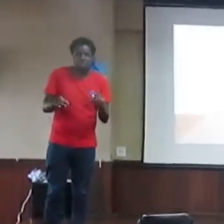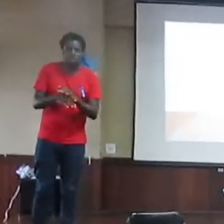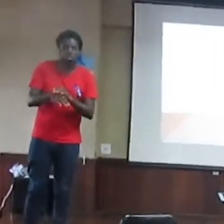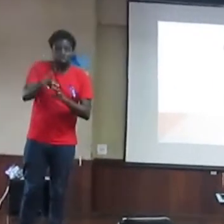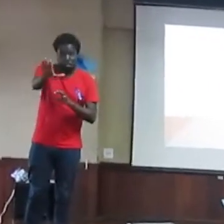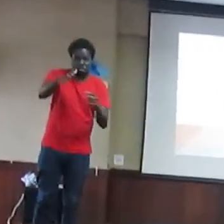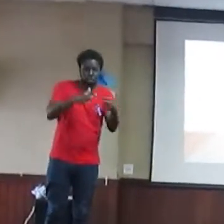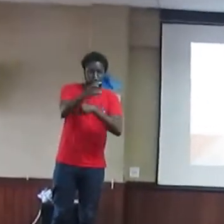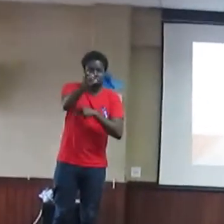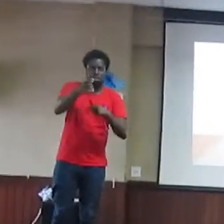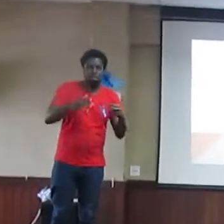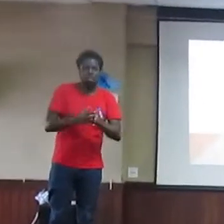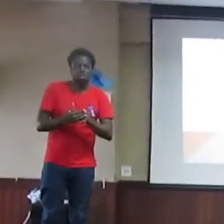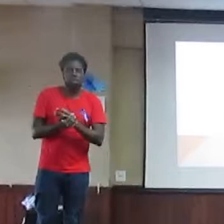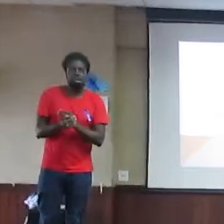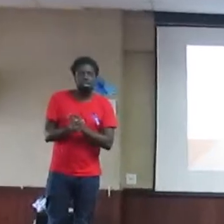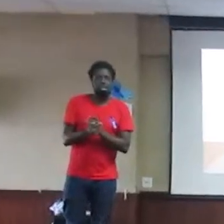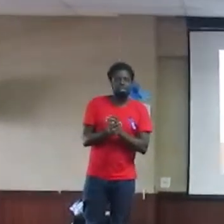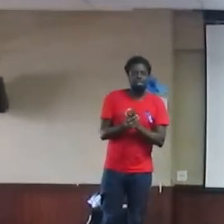Ninguém tem nenhuma pergunta a fazer? Eu tenho.